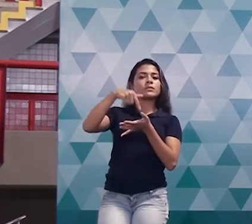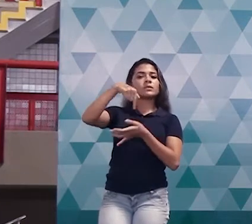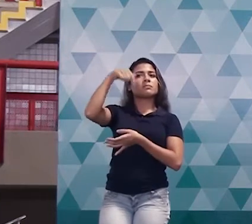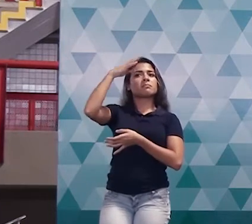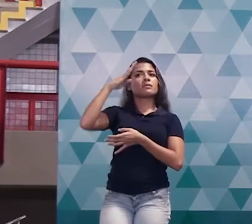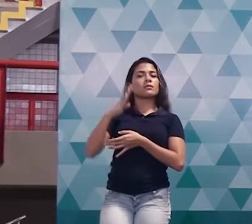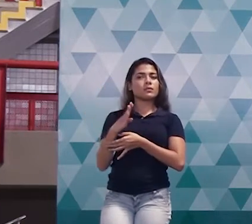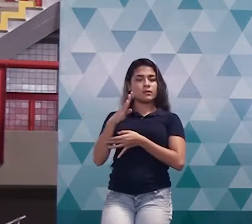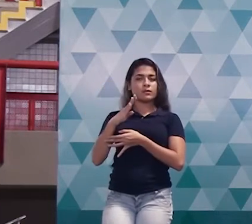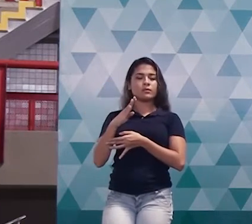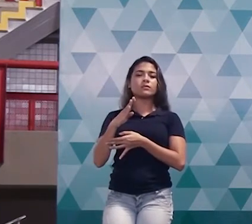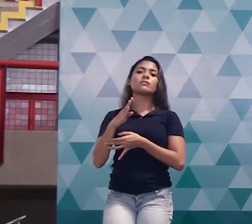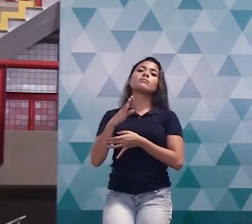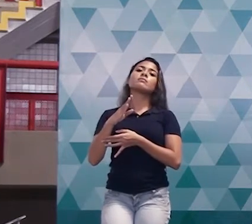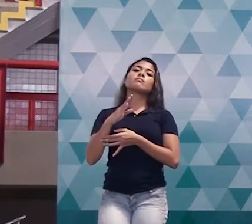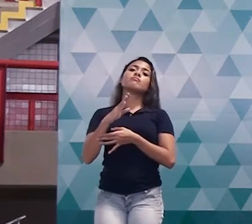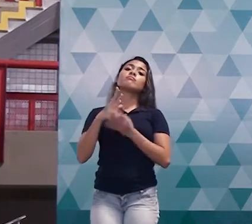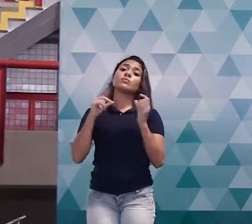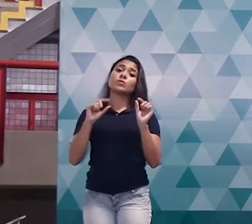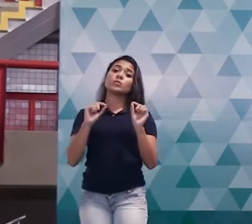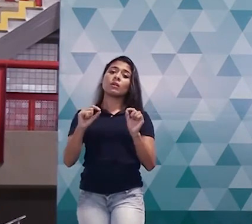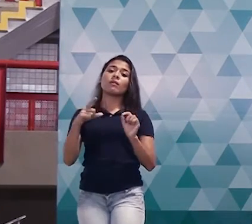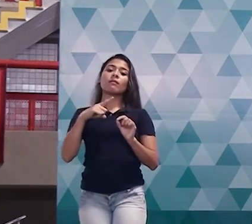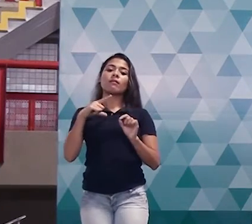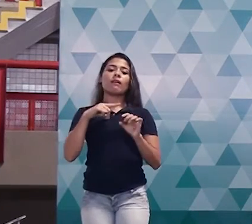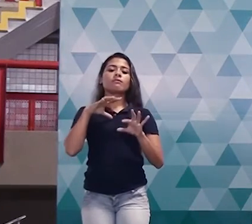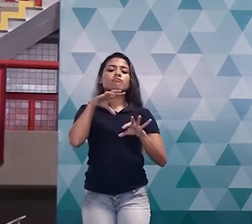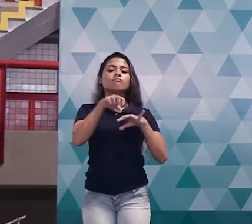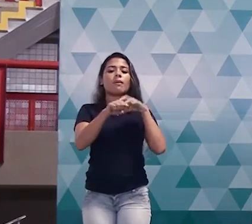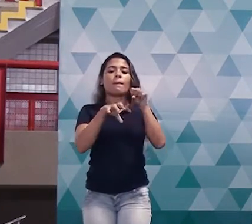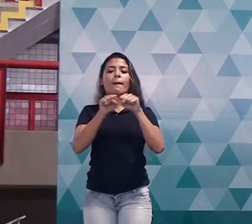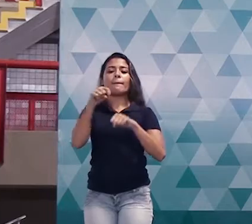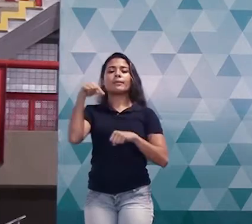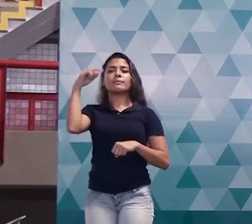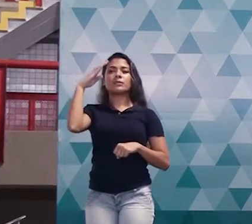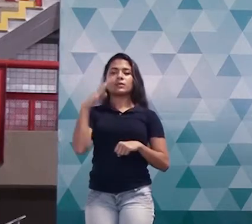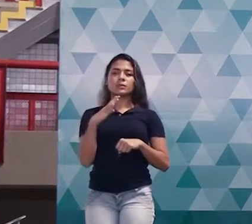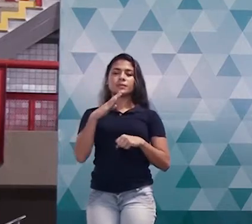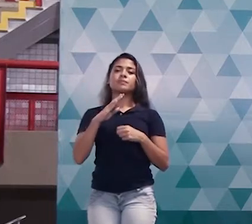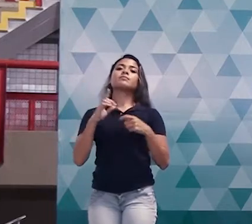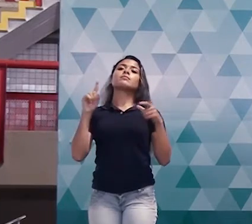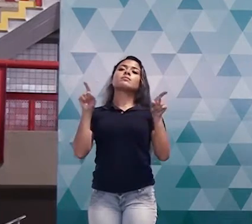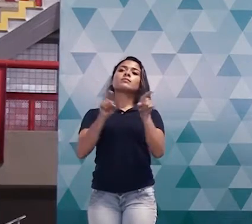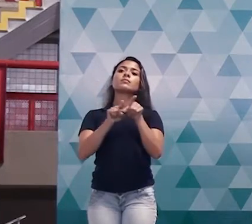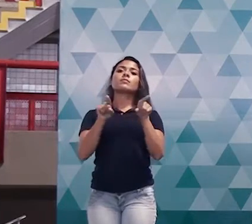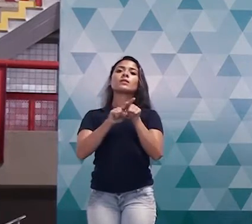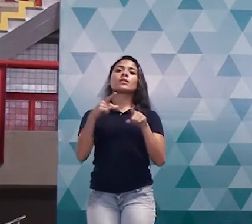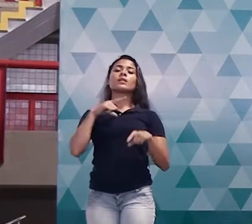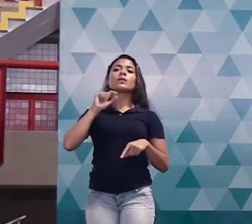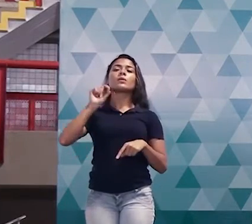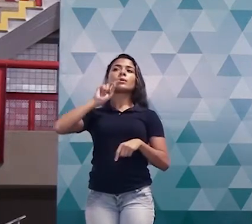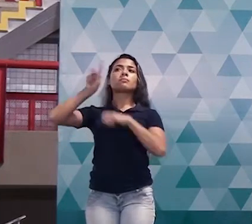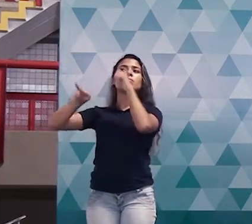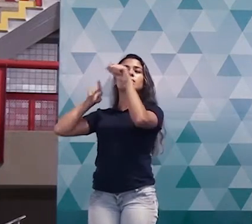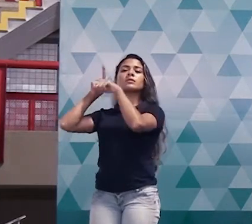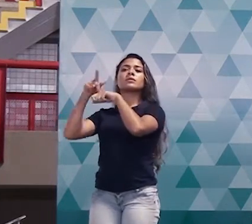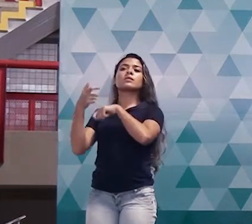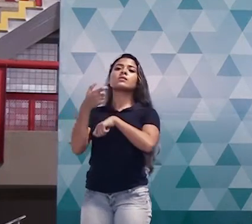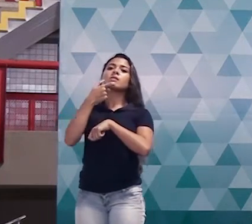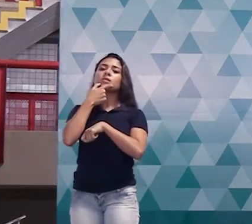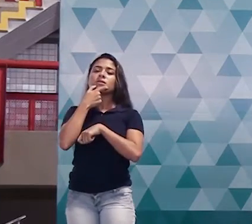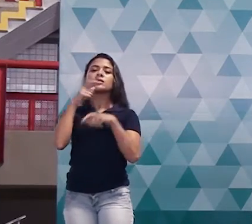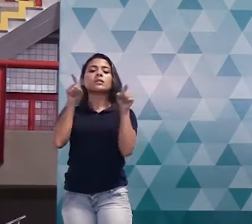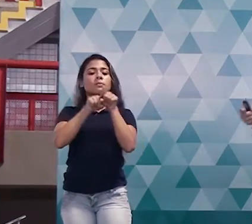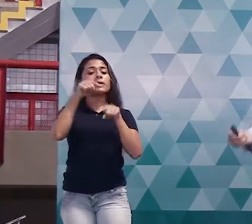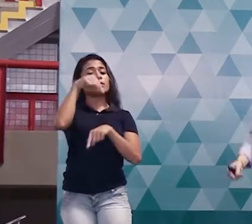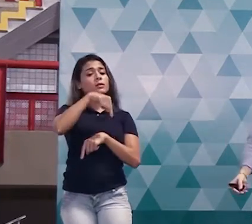o Brasil, promovendo o processo de recolonização. Do outro, você tinha a Inglaterra e a elite